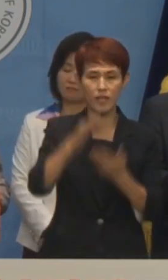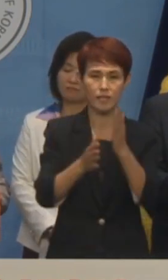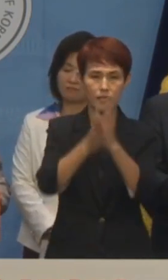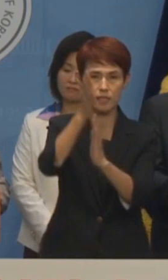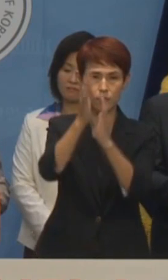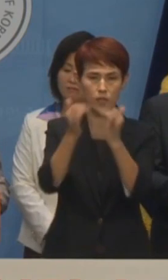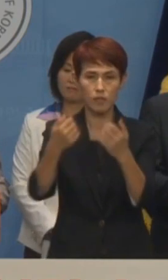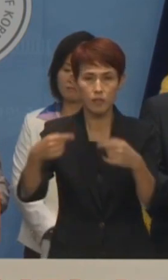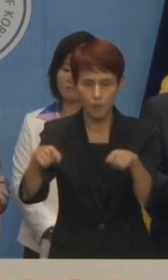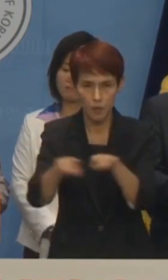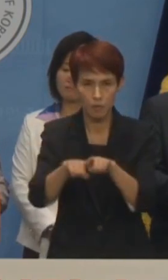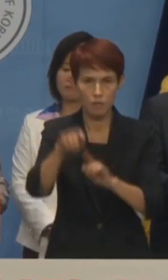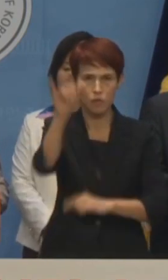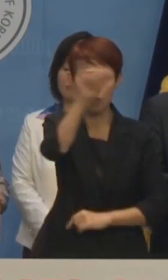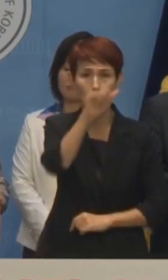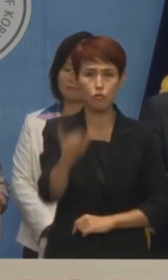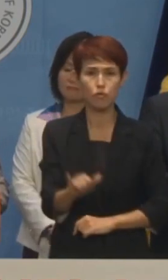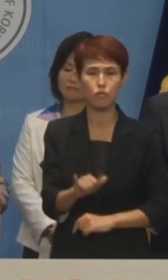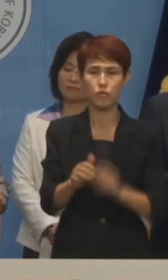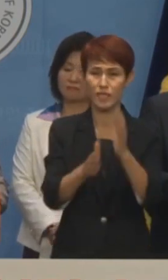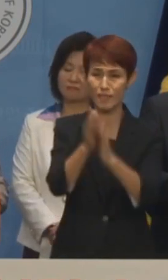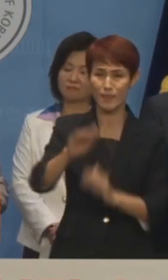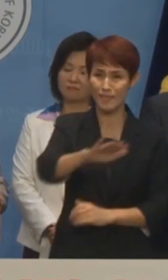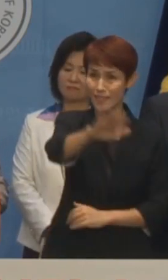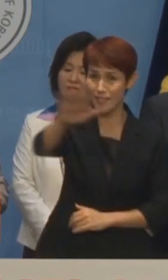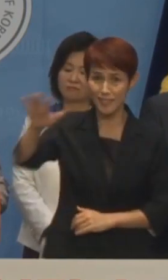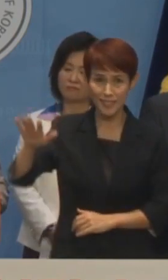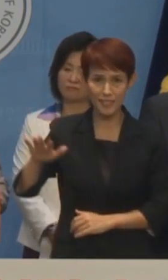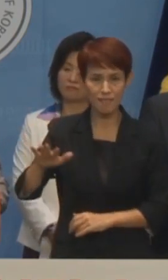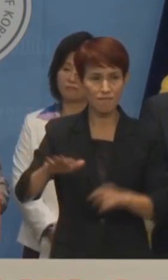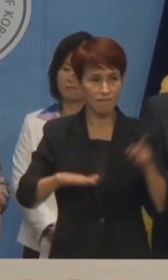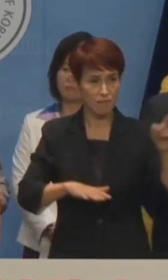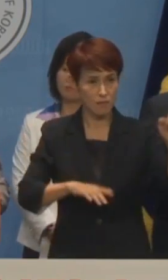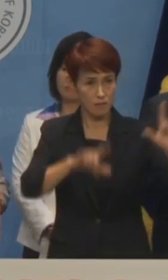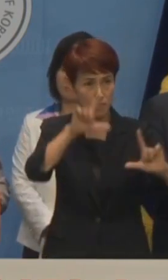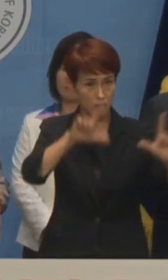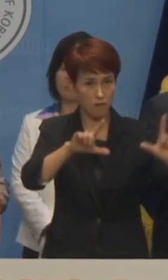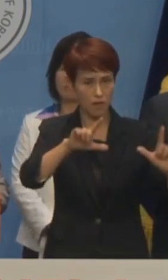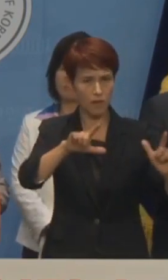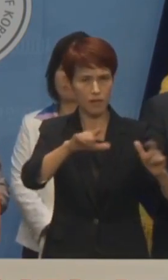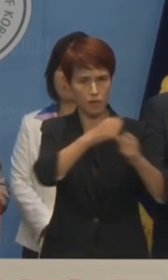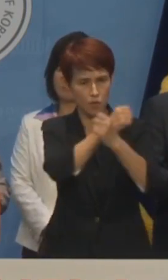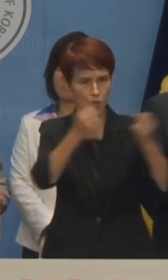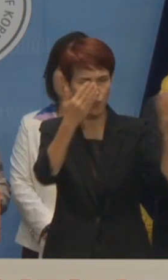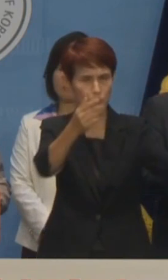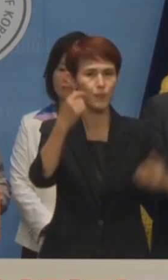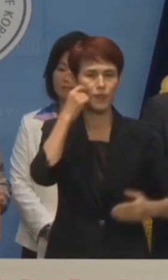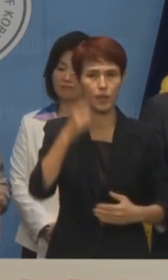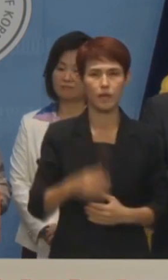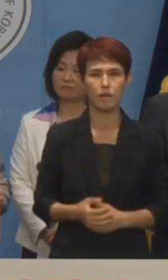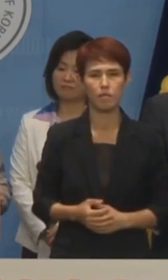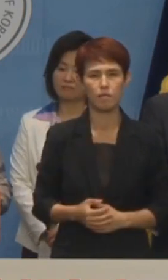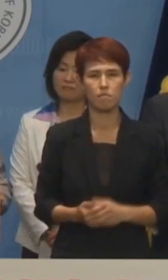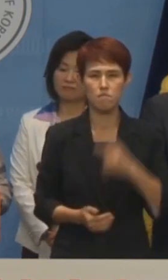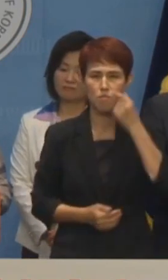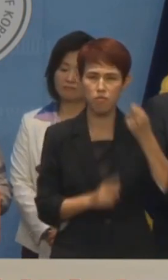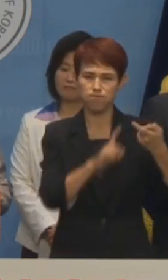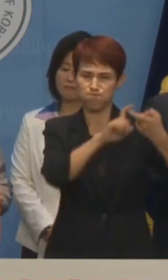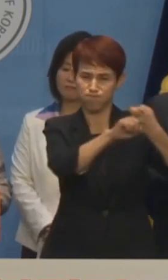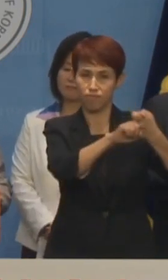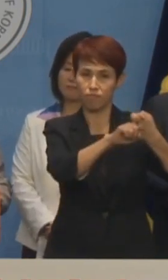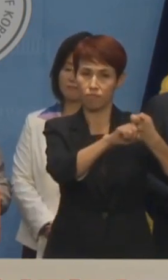시민들과 전국의 민주시민들은 이를 용납할 수 없습니다. 뉴라이트의